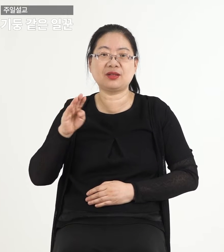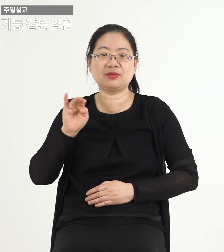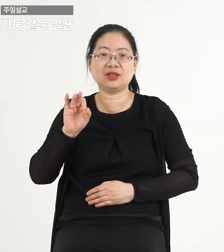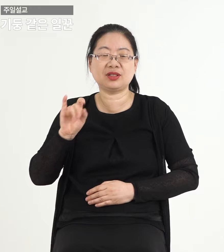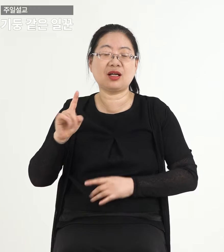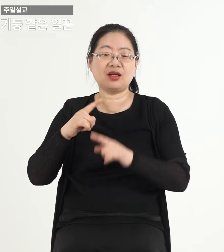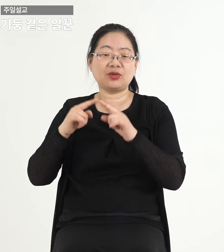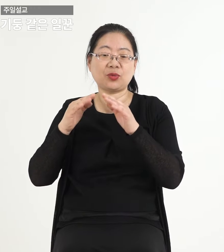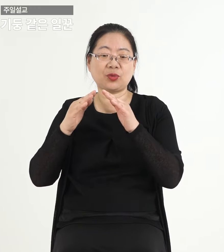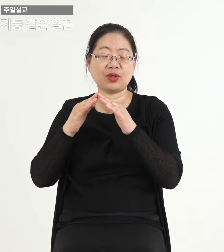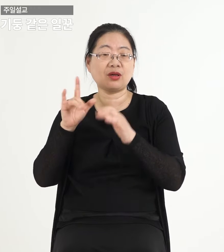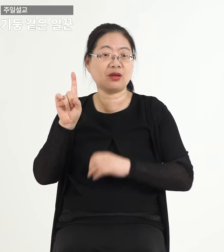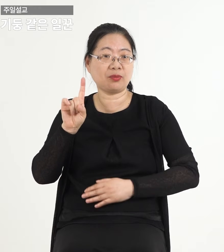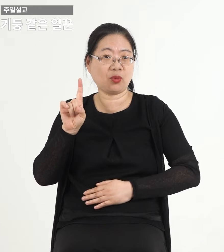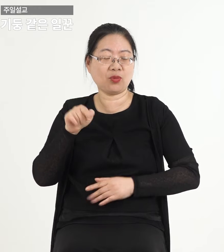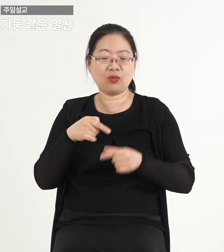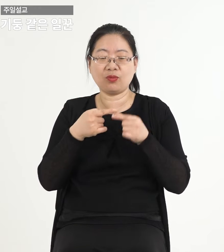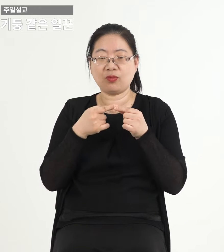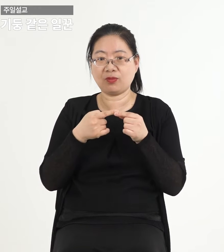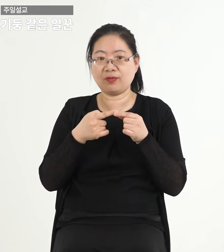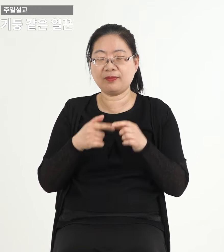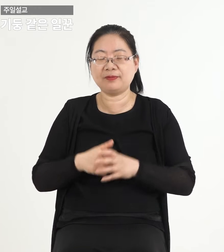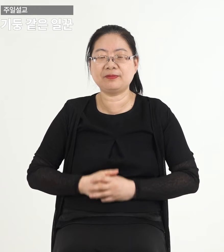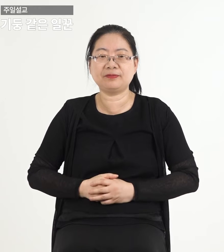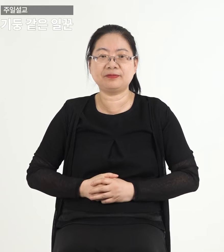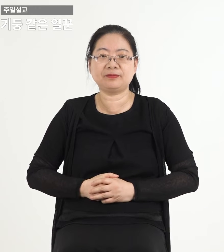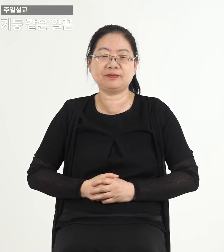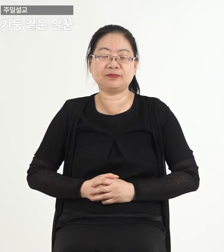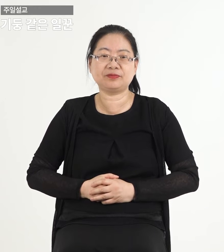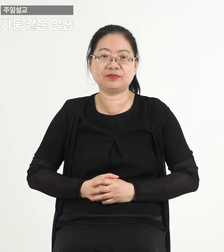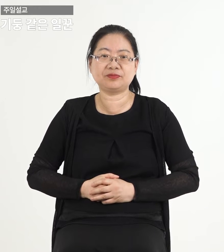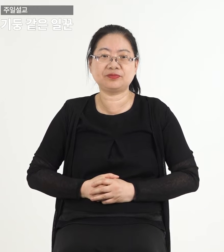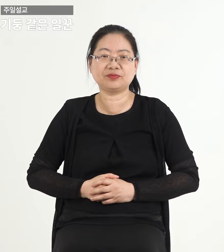지역은 첫째,